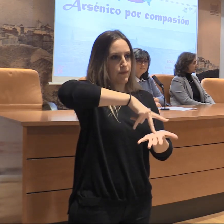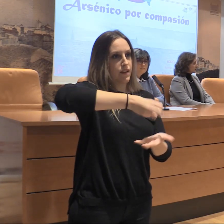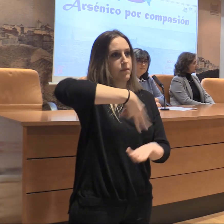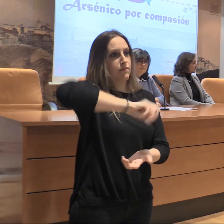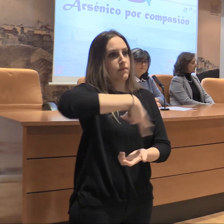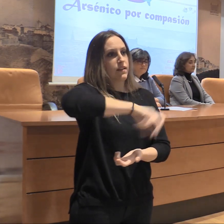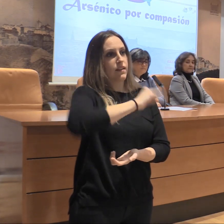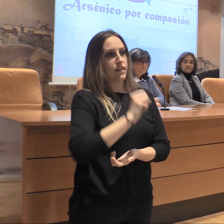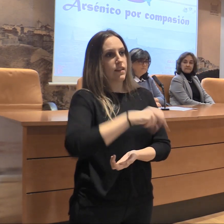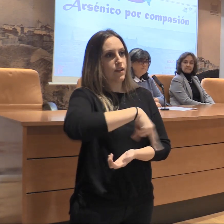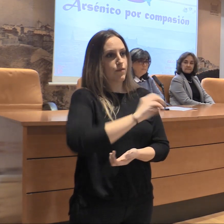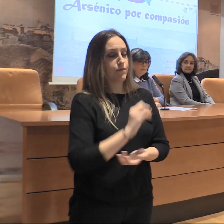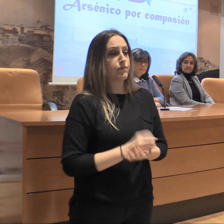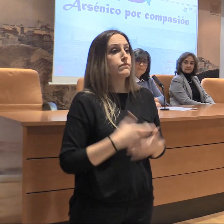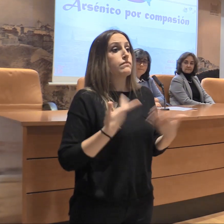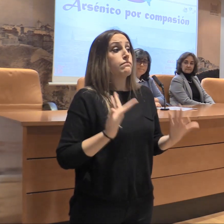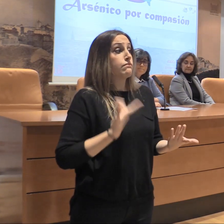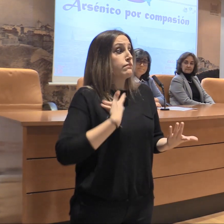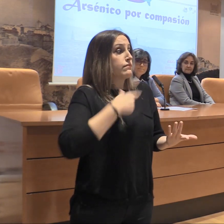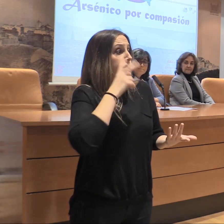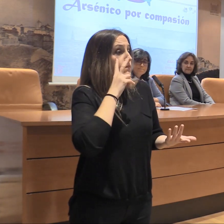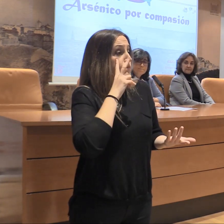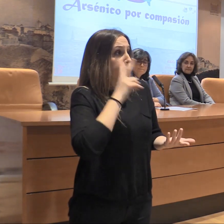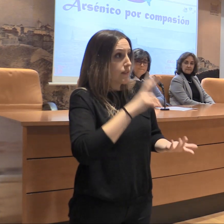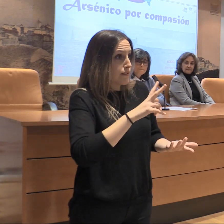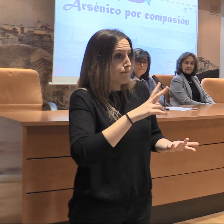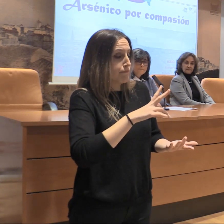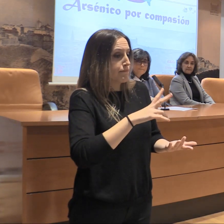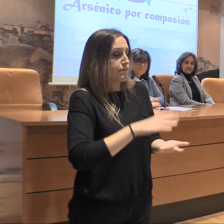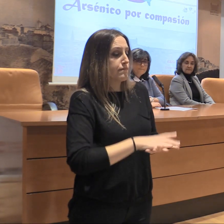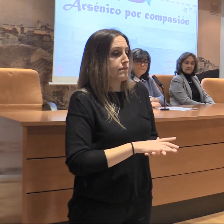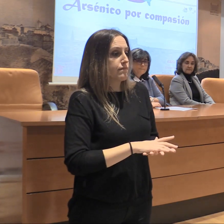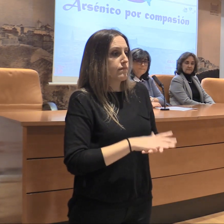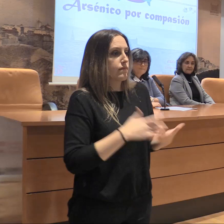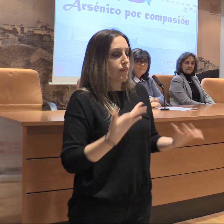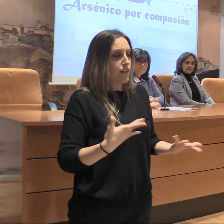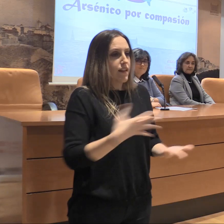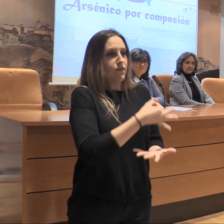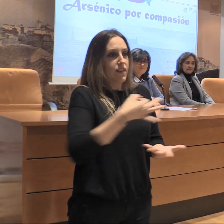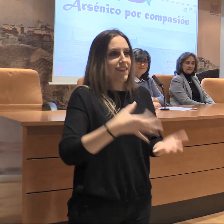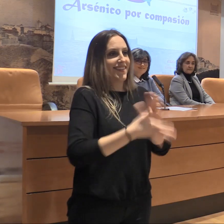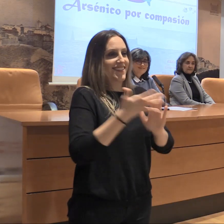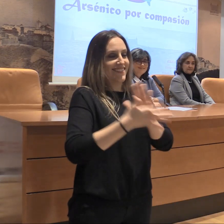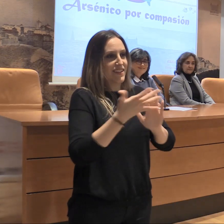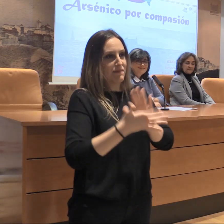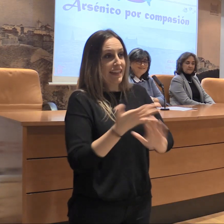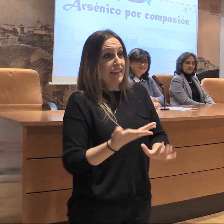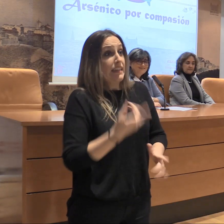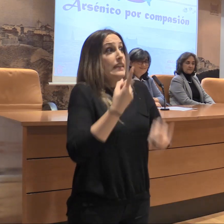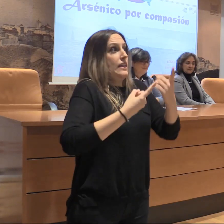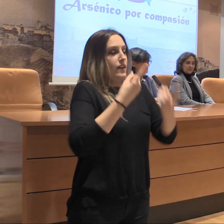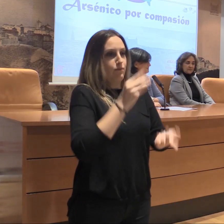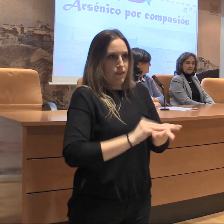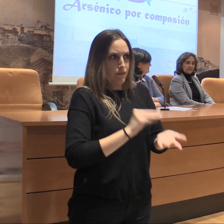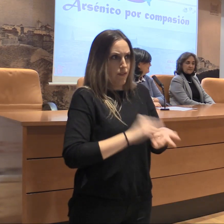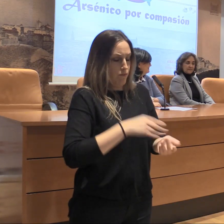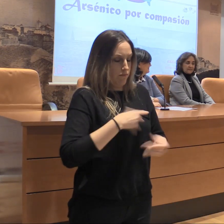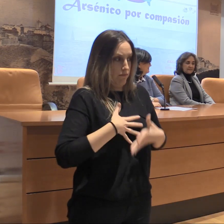Manzano. Ya verán que, bueno, qué eficiencia, qué rapidez, y a veces nos sorprende